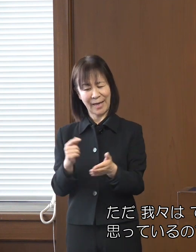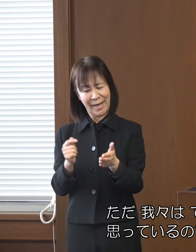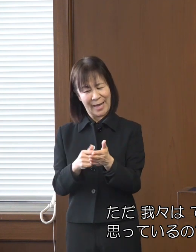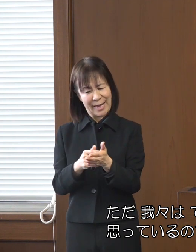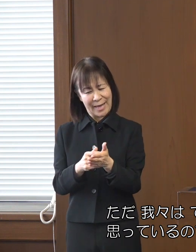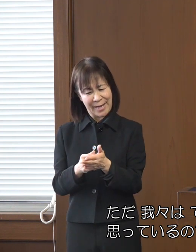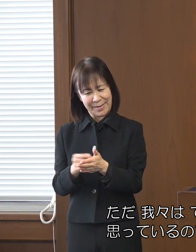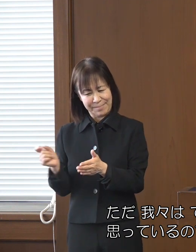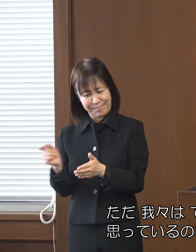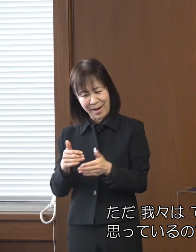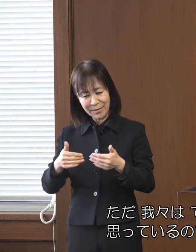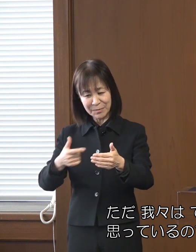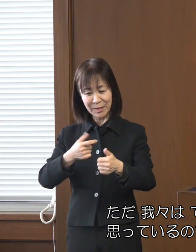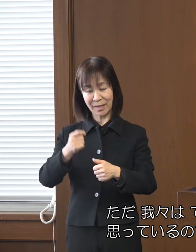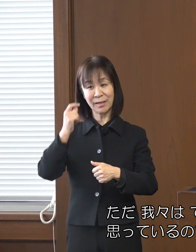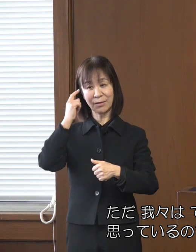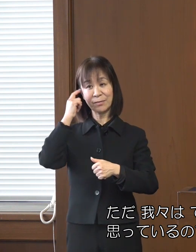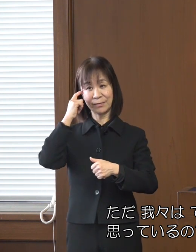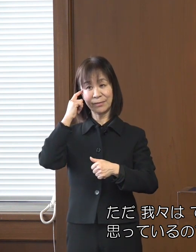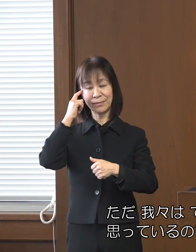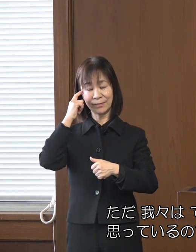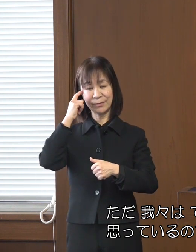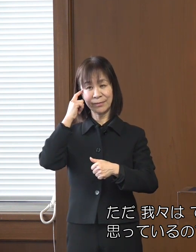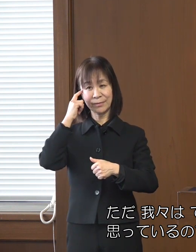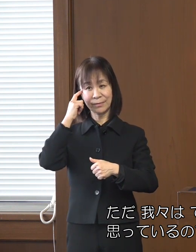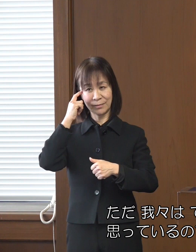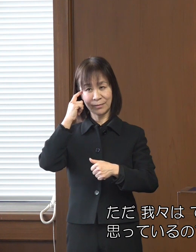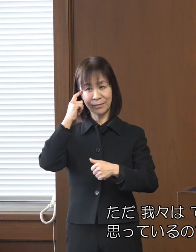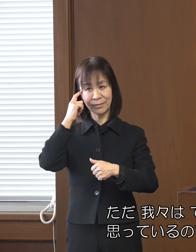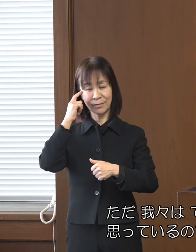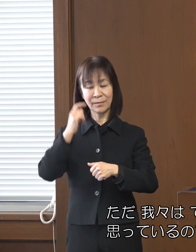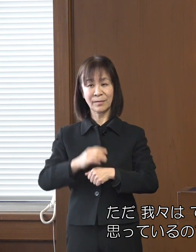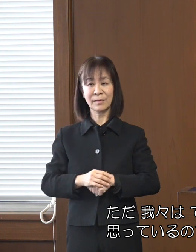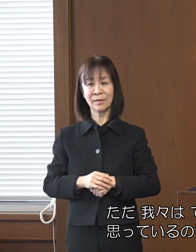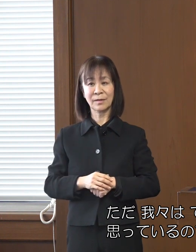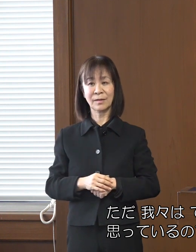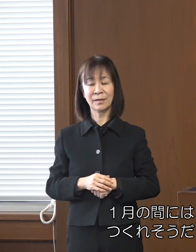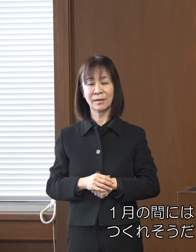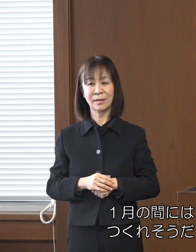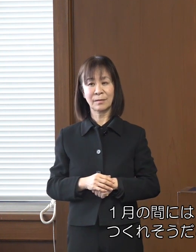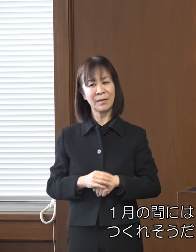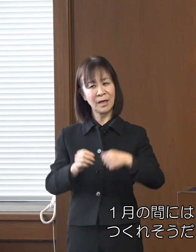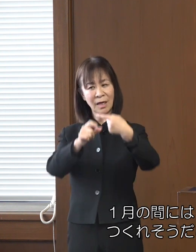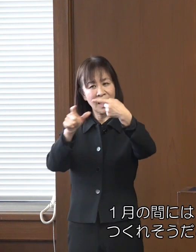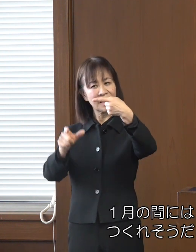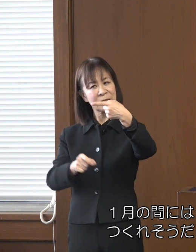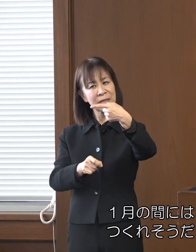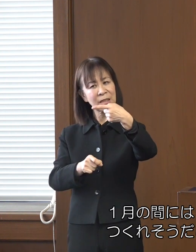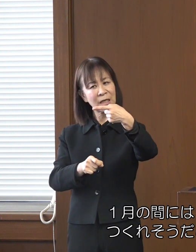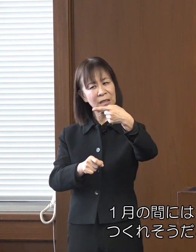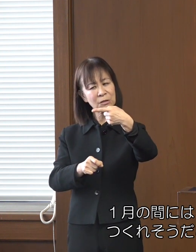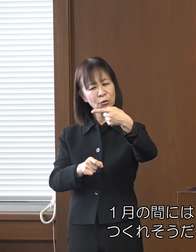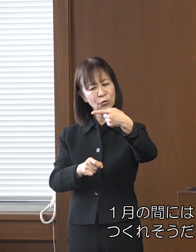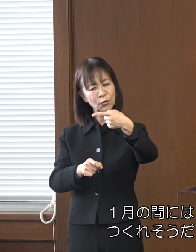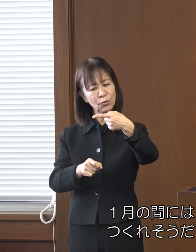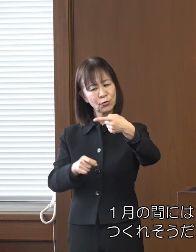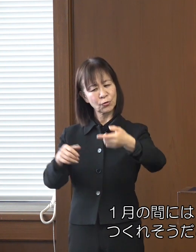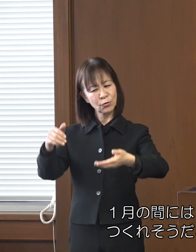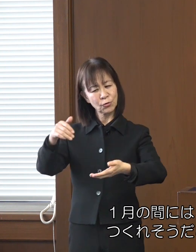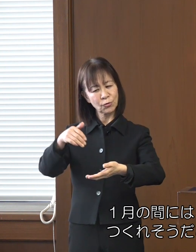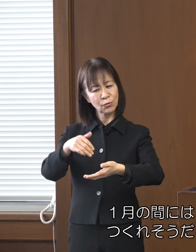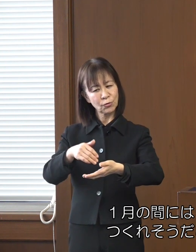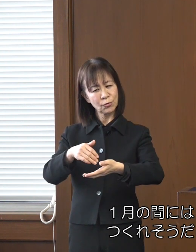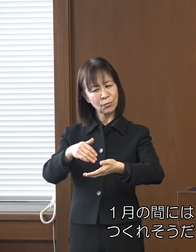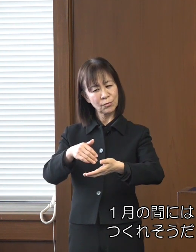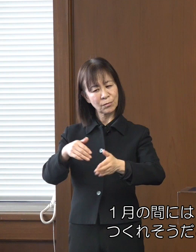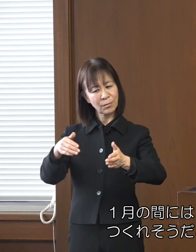なと思っているので、まあ、そうした中で、まあ、1月の間には一度来ていただ